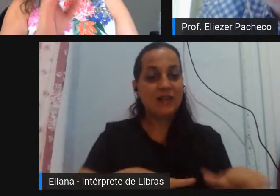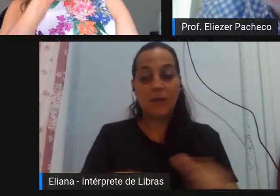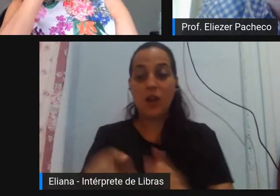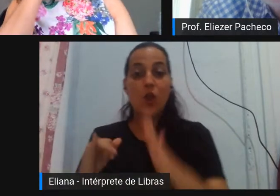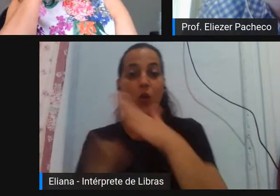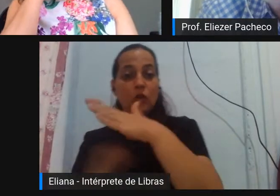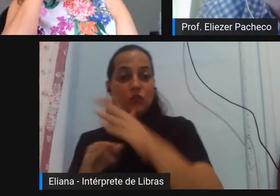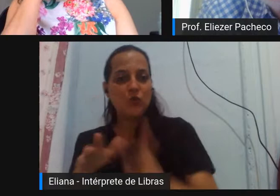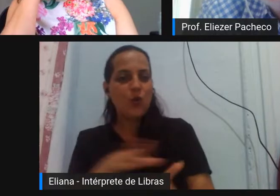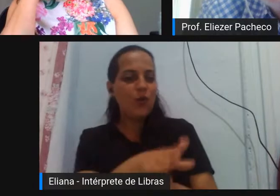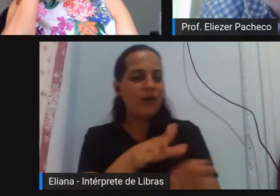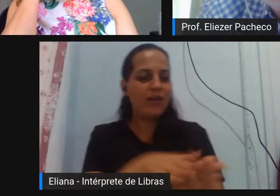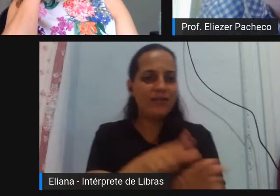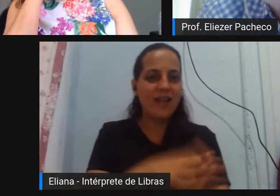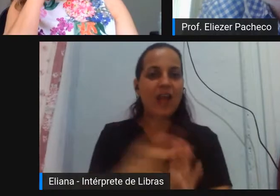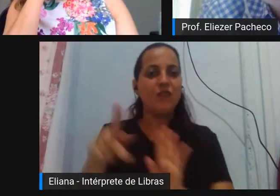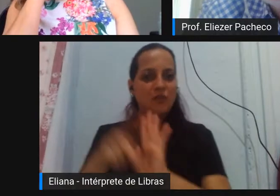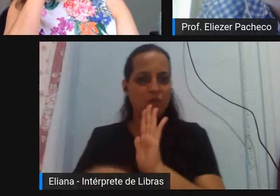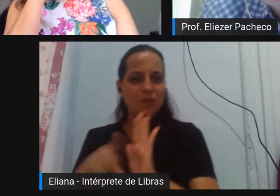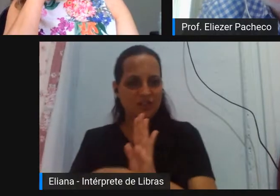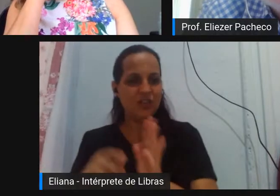elas a se organizarem.